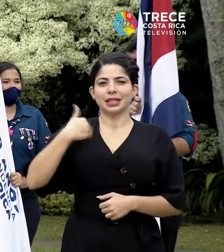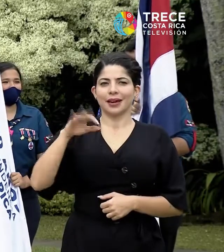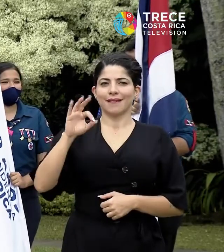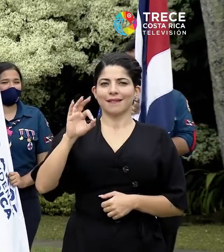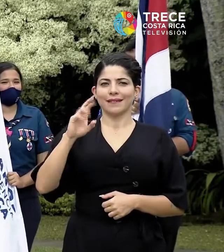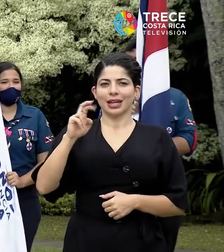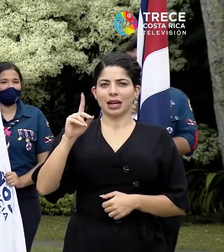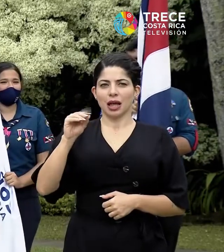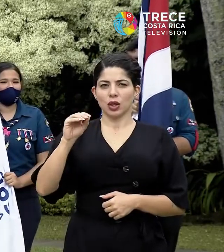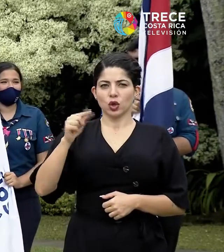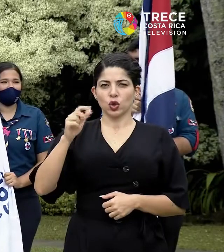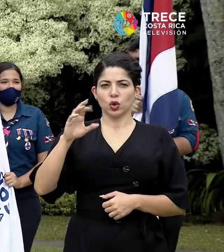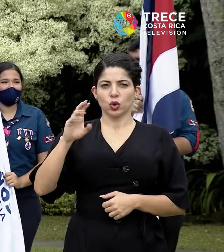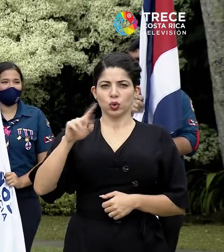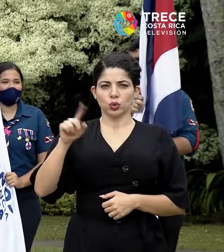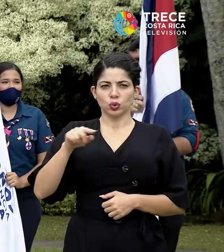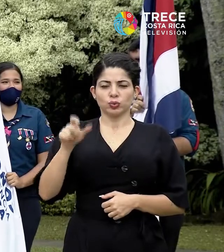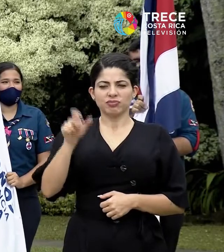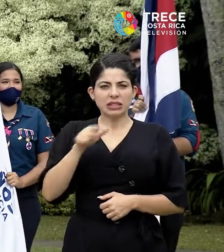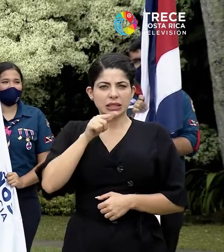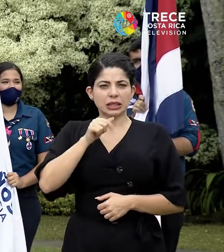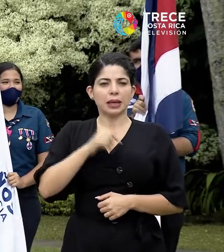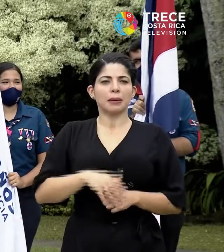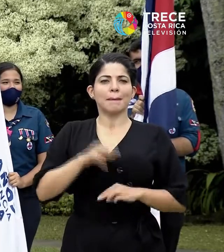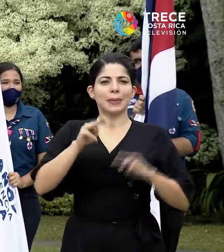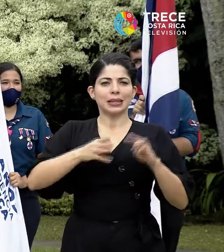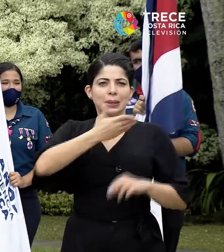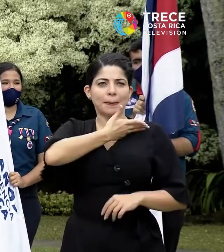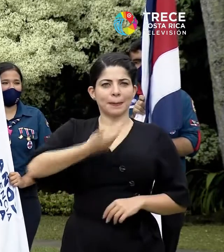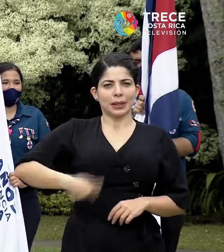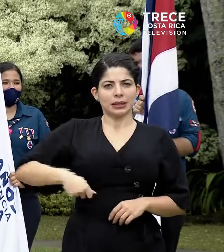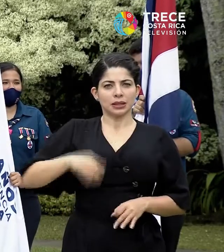Cruz, magistrado presidente de la Corte Suprema de Justicia,